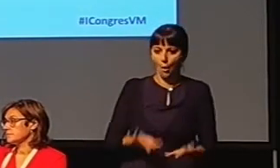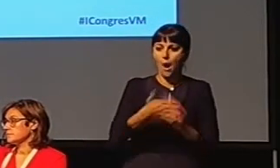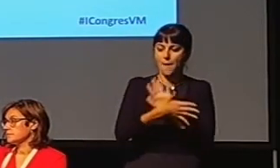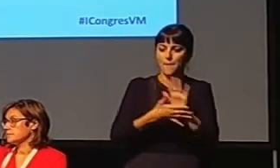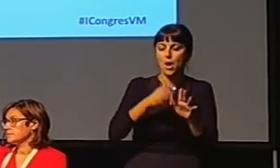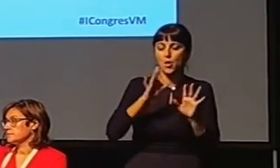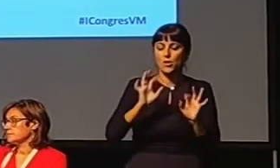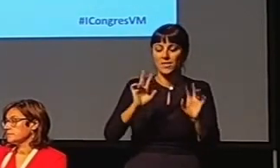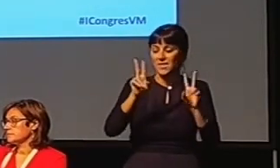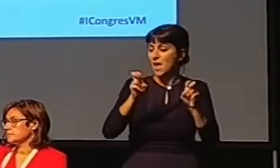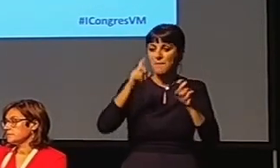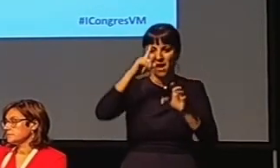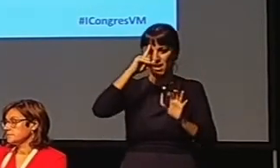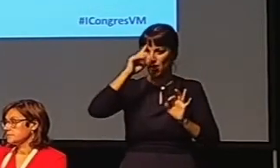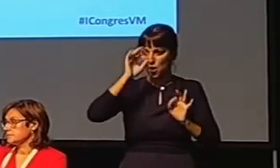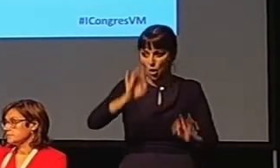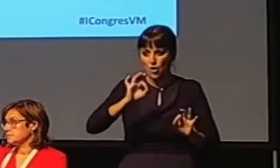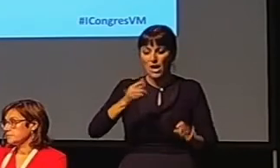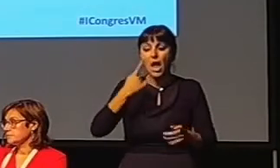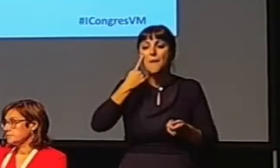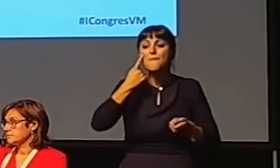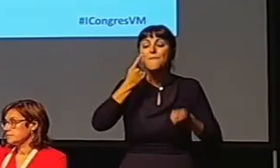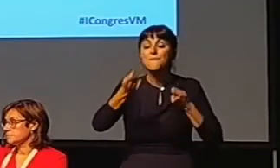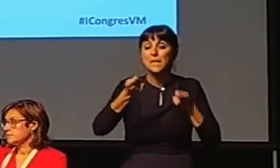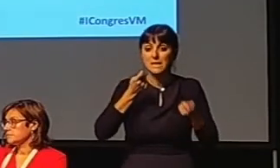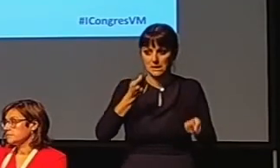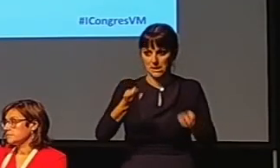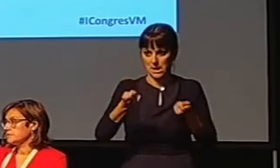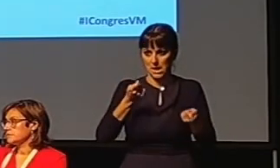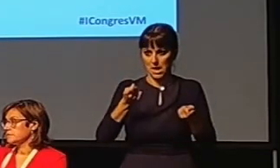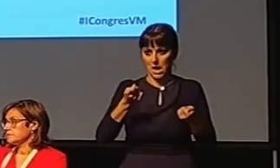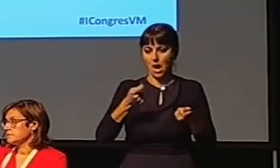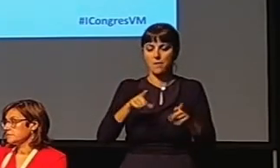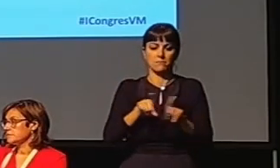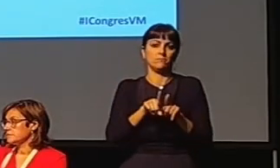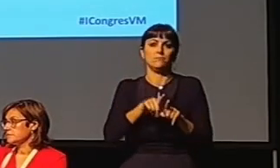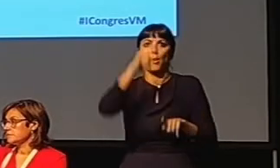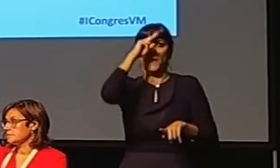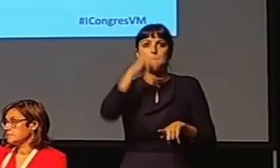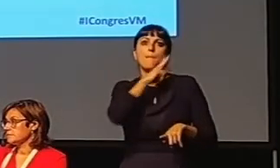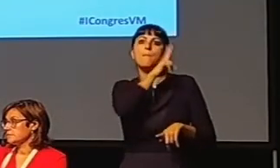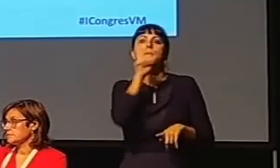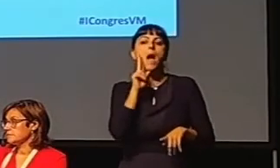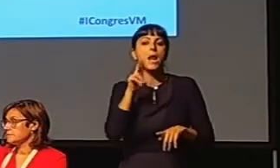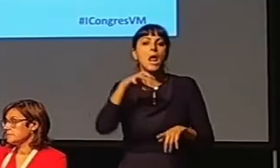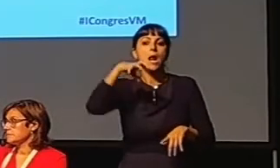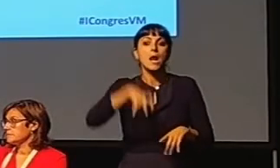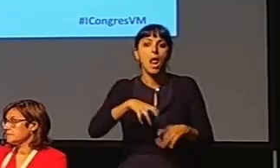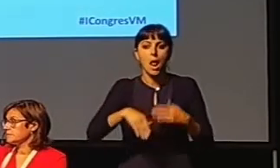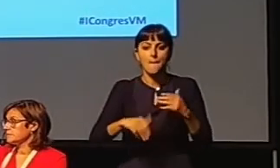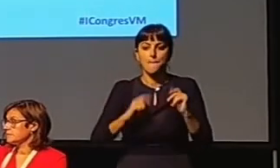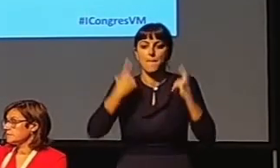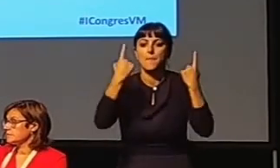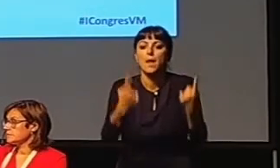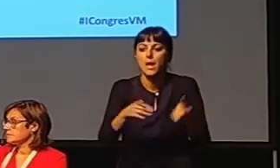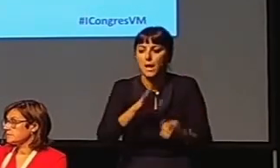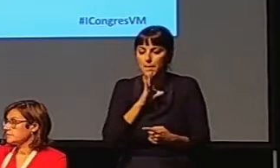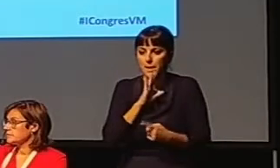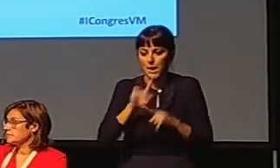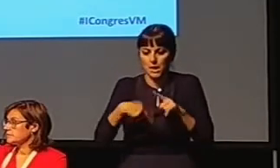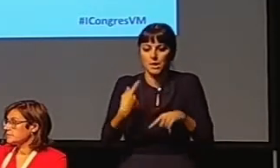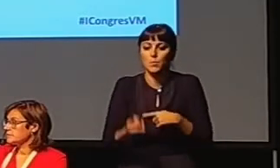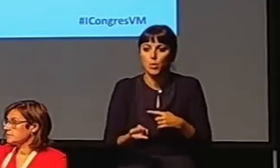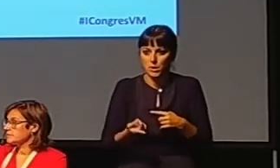de vigila, sí? Que ens diuen els nostres pares quan ens venen la regla. Exactament el mateix.